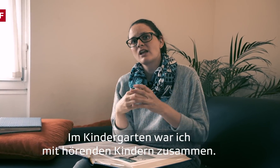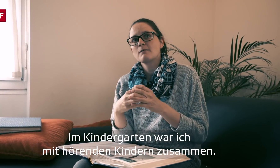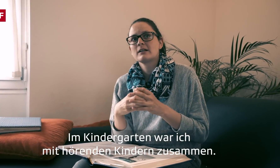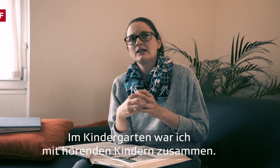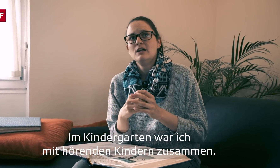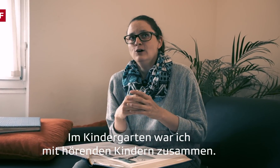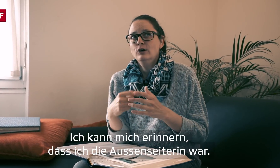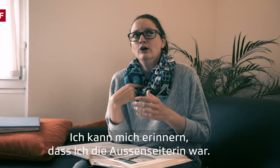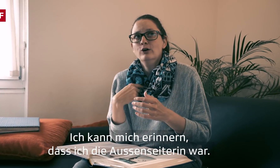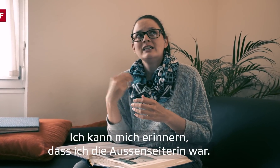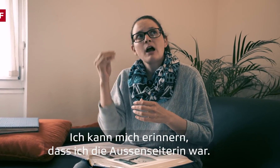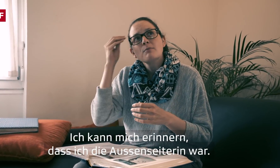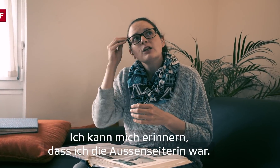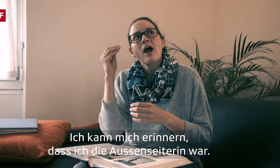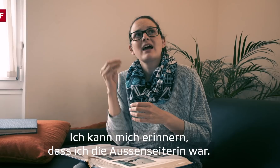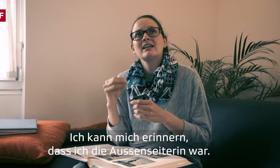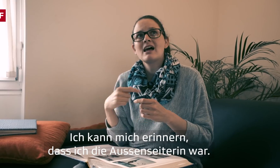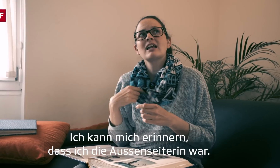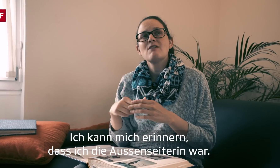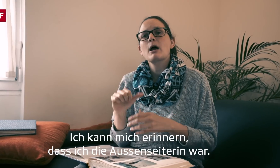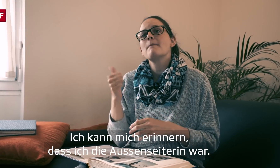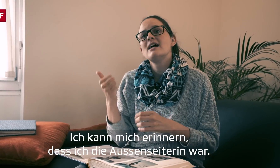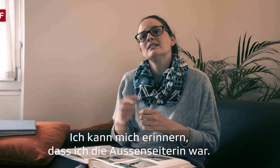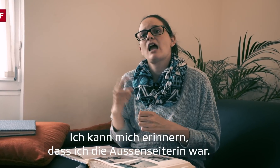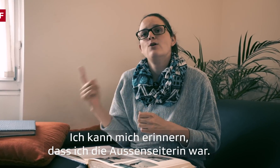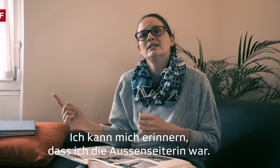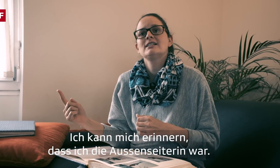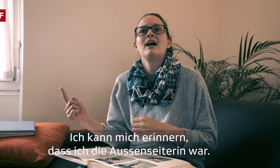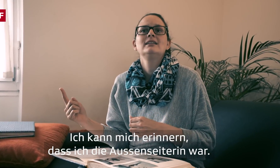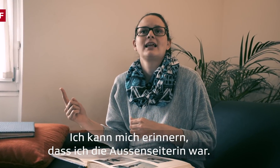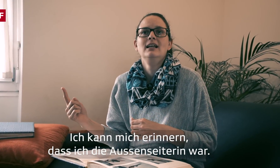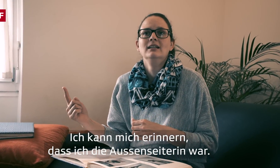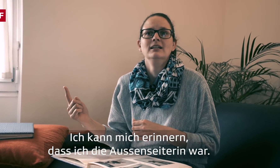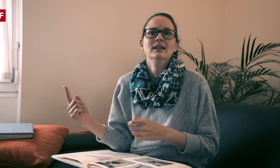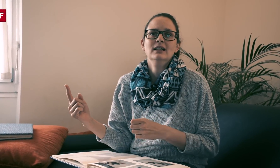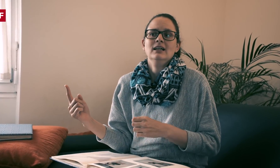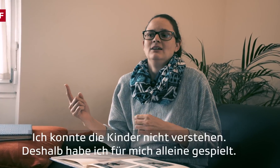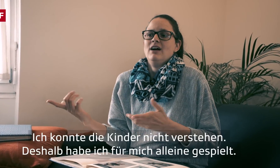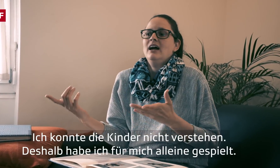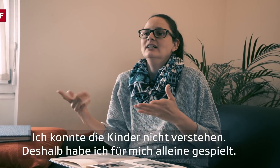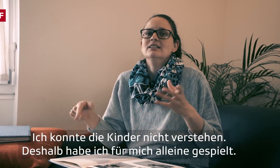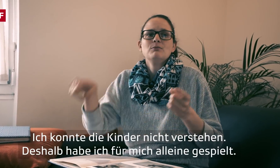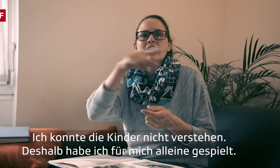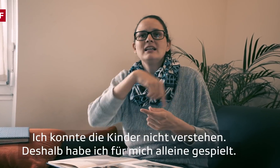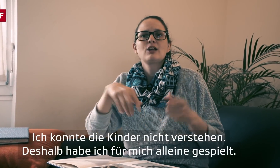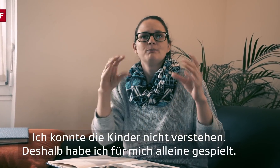Kinderzustand. Und ich kann mich noch erinnern, ich war am meisten Außenseiterin. Weil die Kinder